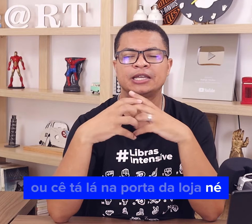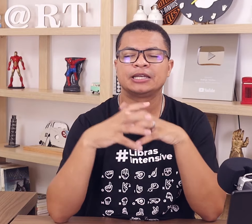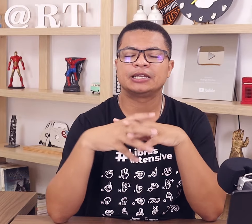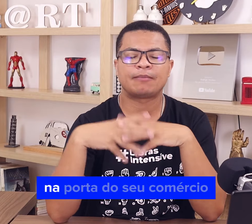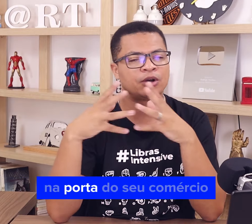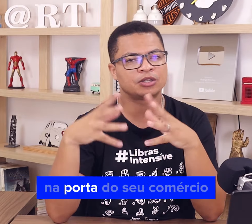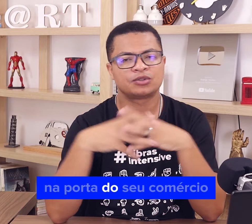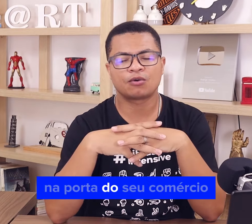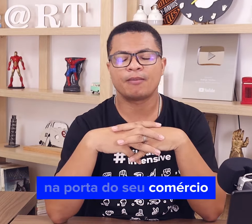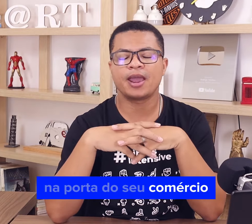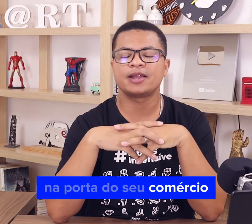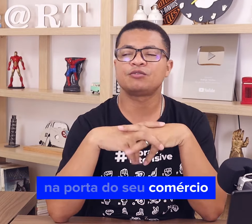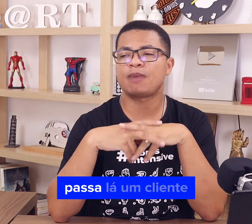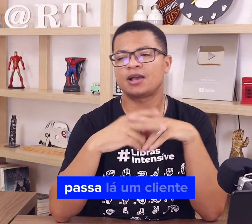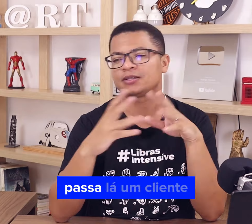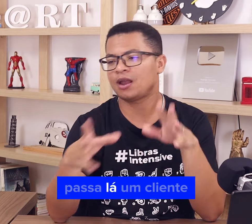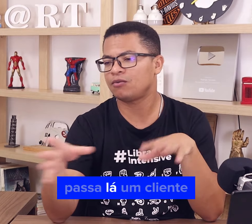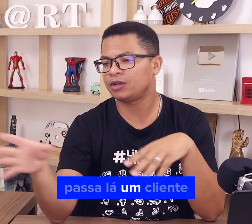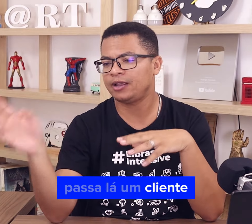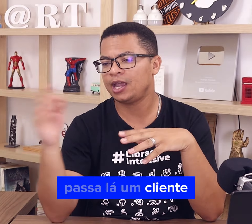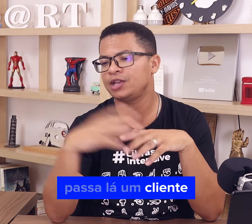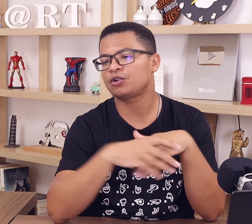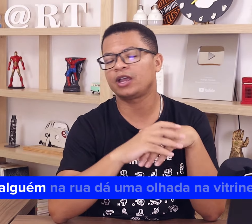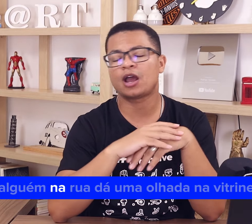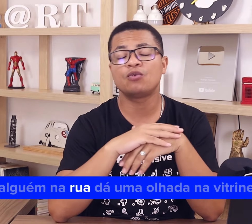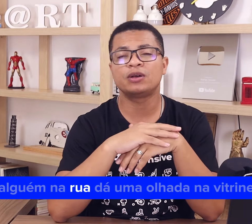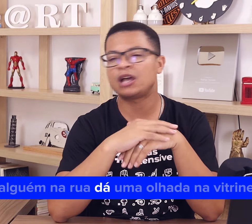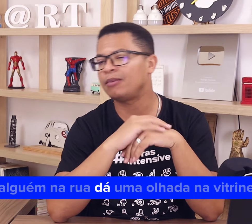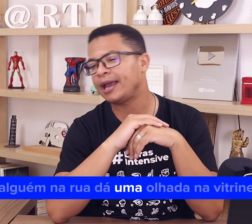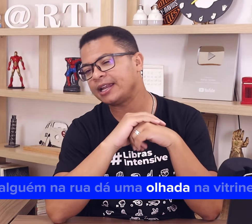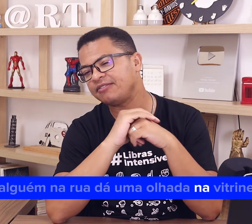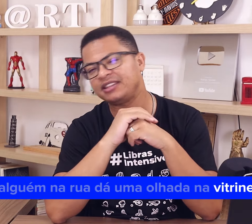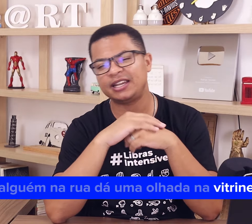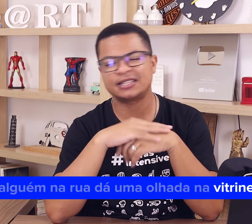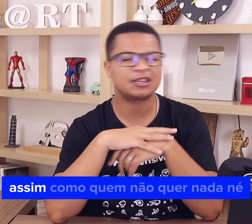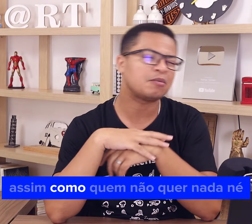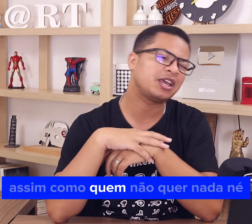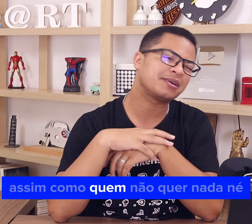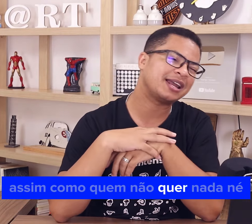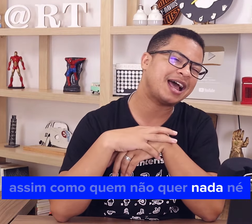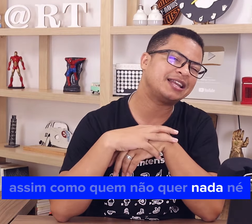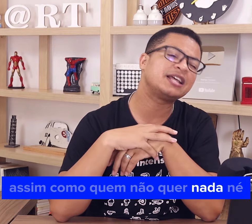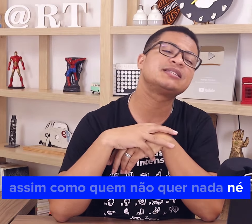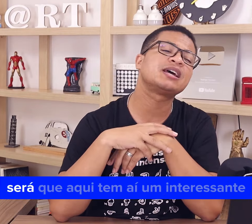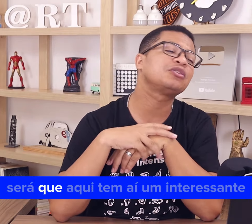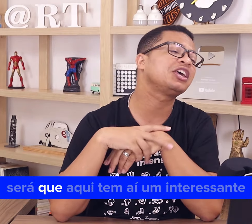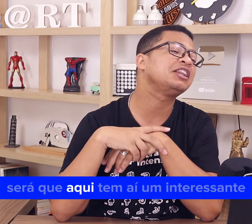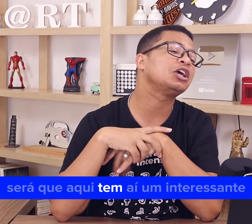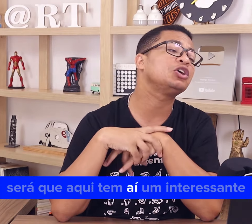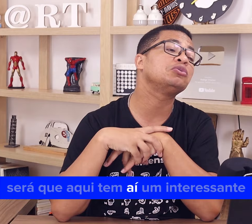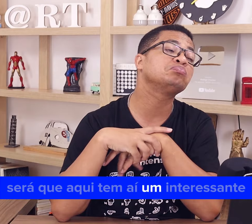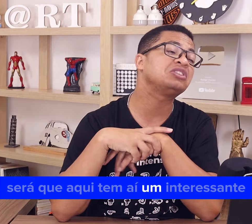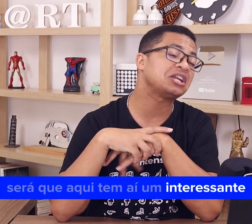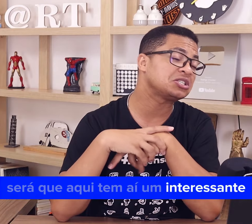né? Na porta do seu comércio. Passa lá um cliente, alguém na rua, dá uma olhada na vitrine, assim, como quem não quer nada, né? Será que tem aí um interessante